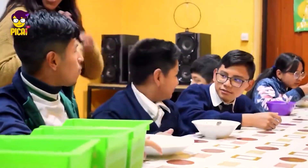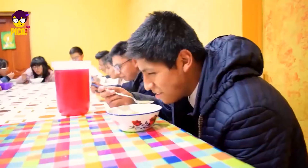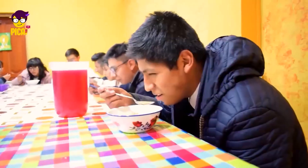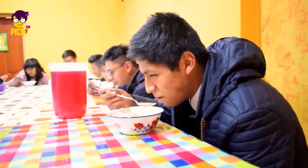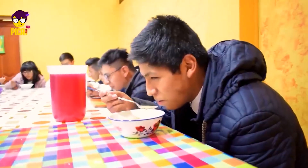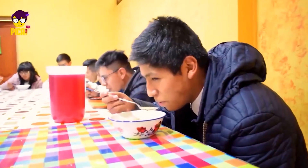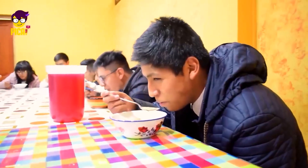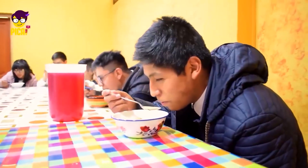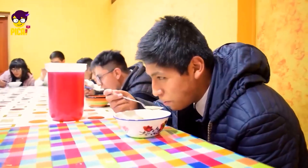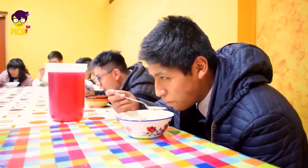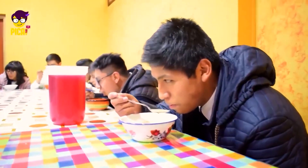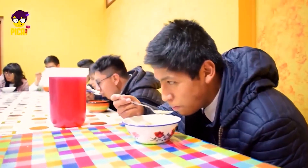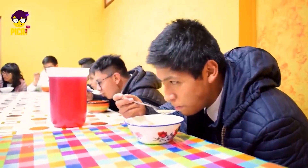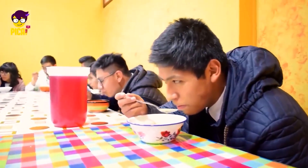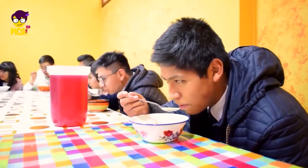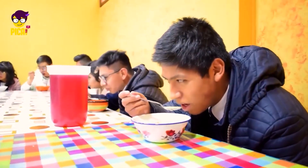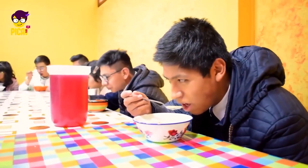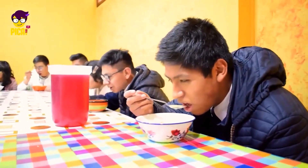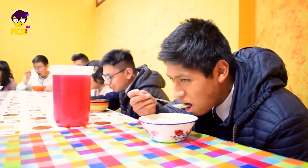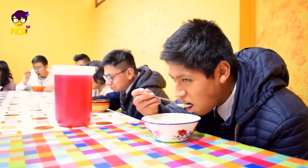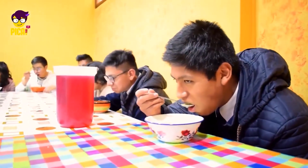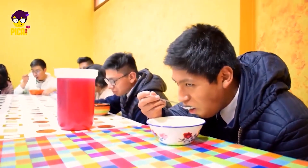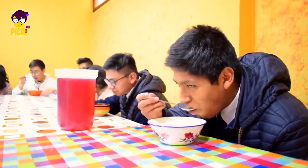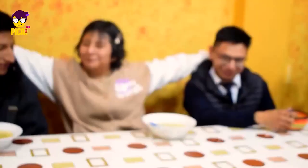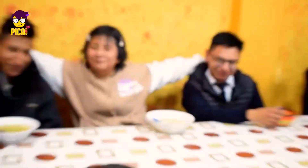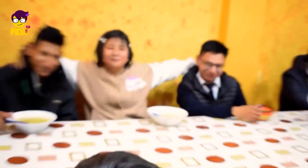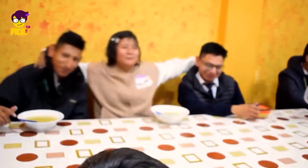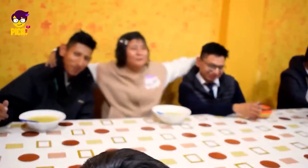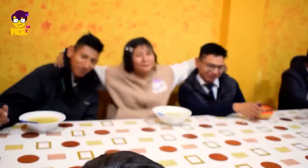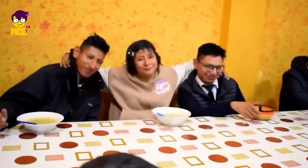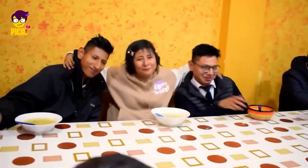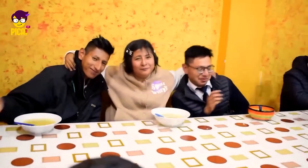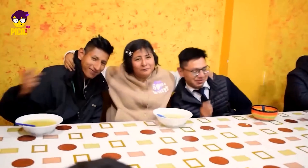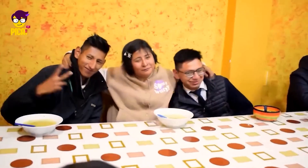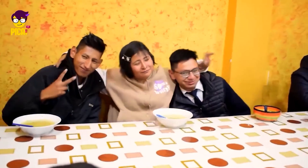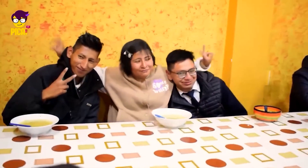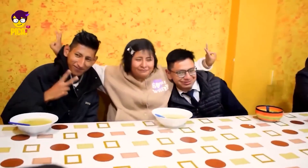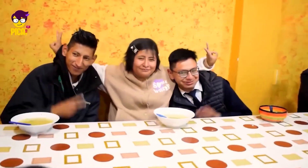quedan junto con los profesores. Javier es la persona que se encarga de cocinar los alimentos.